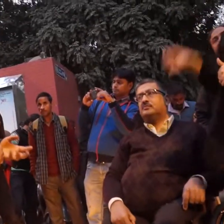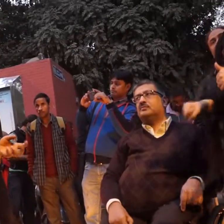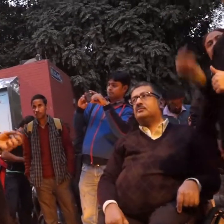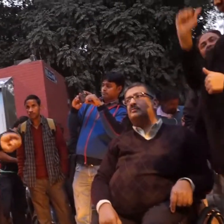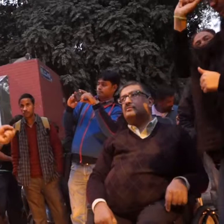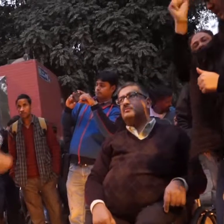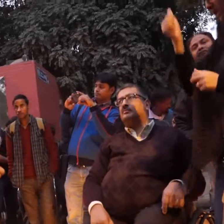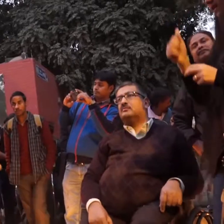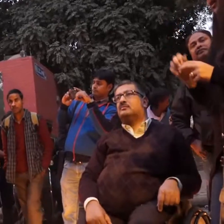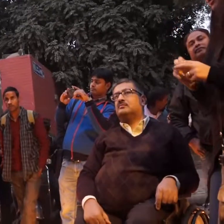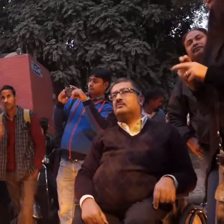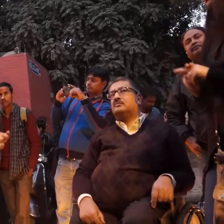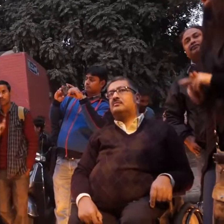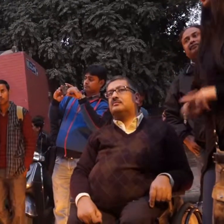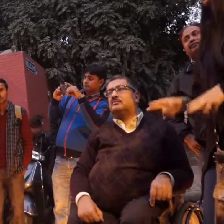बट आई एम हैप्पी कि